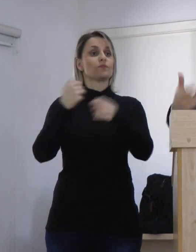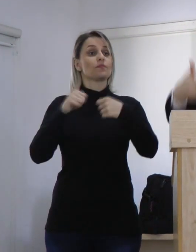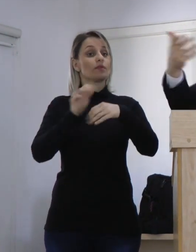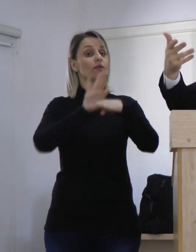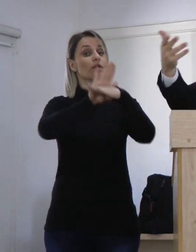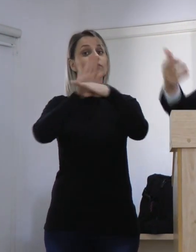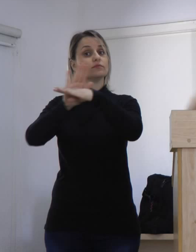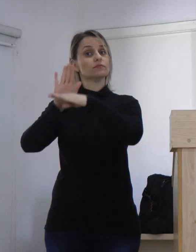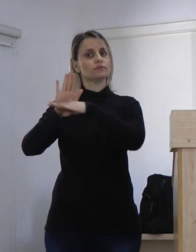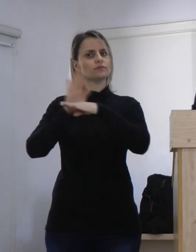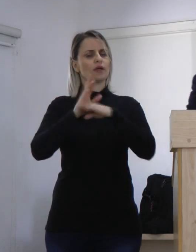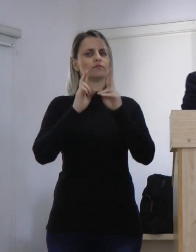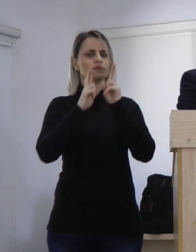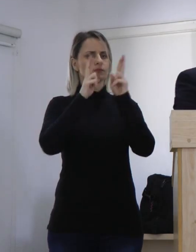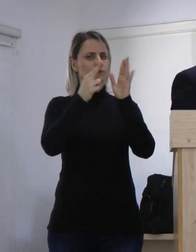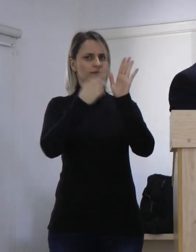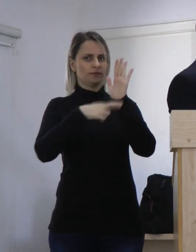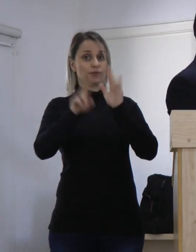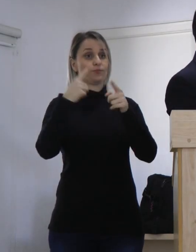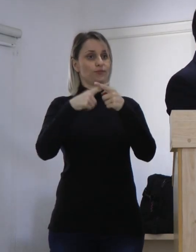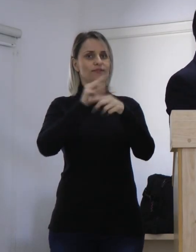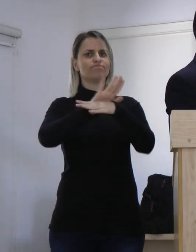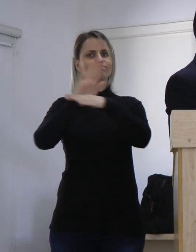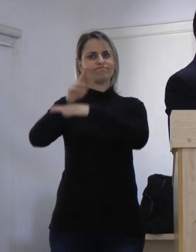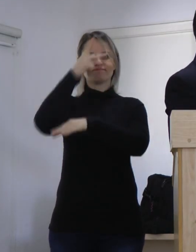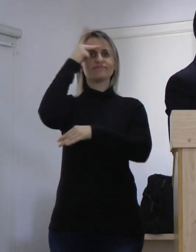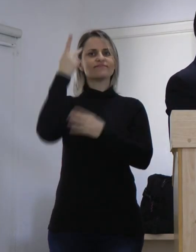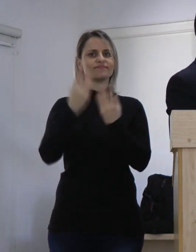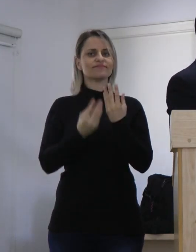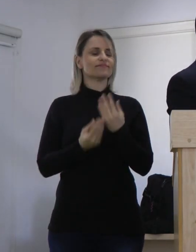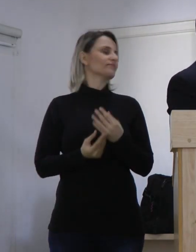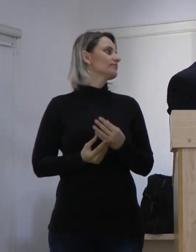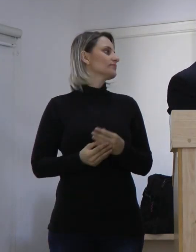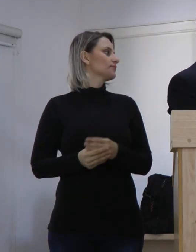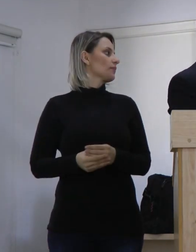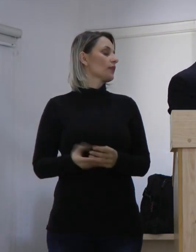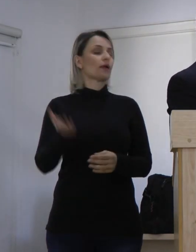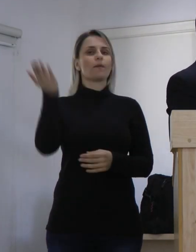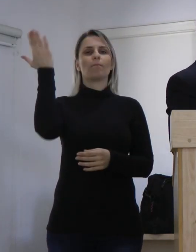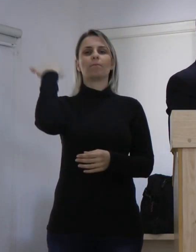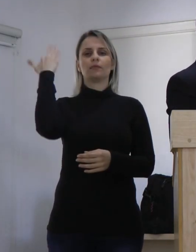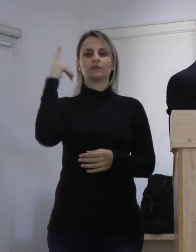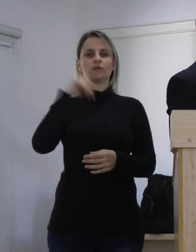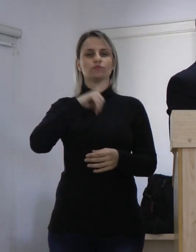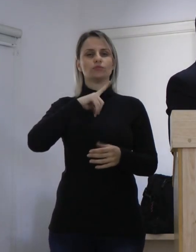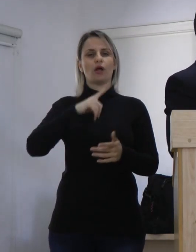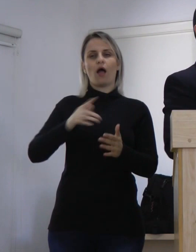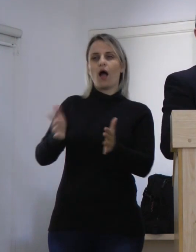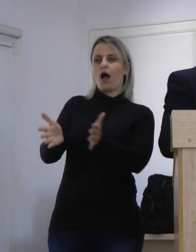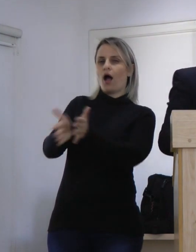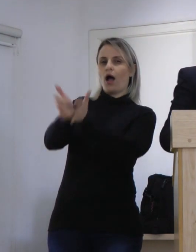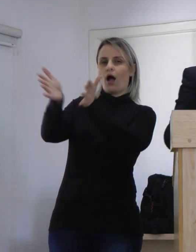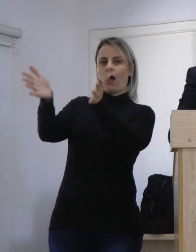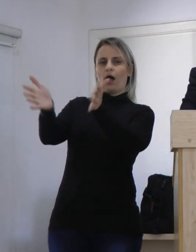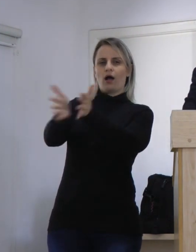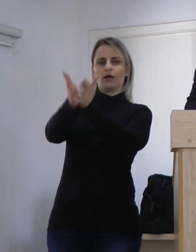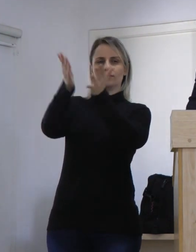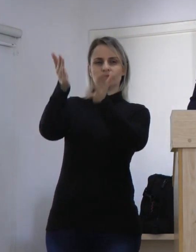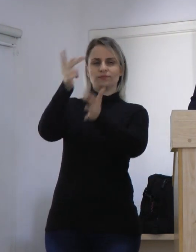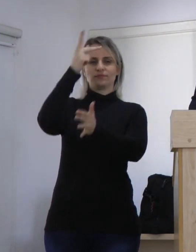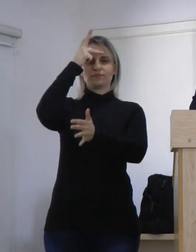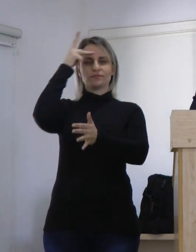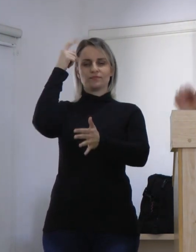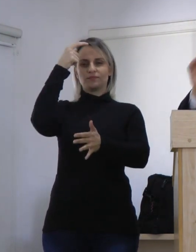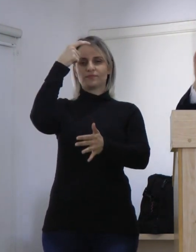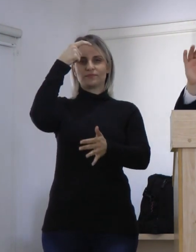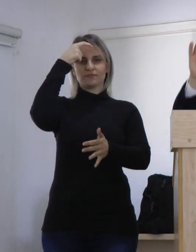porque estão ajudando muitas pessoas. Antes a idolatria de médiuns ou de espíritos, e Allan Kardec